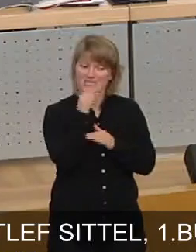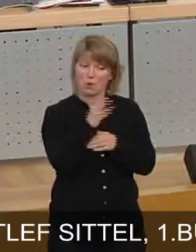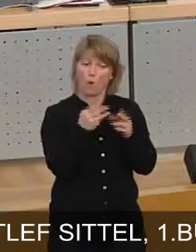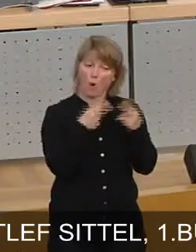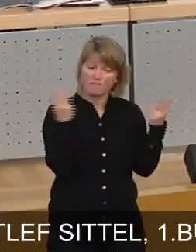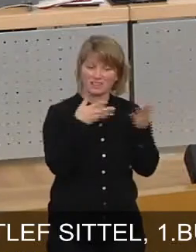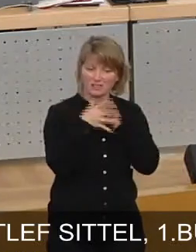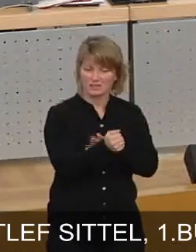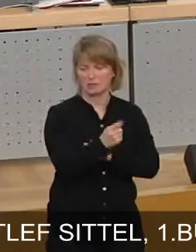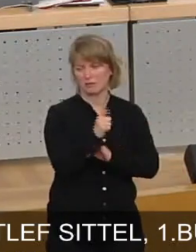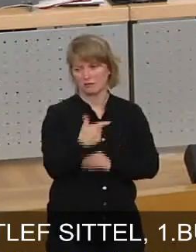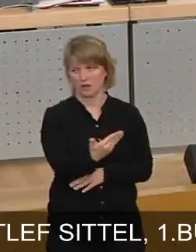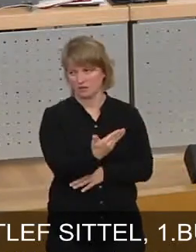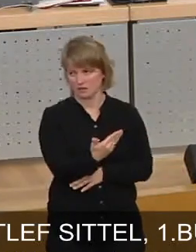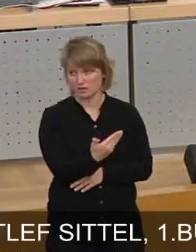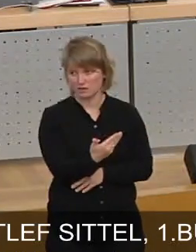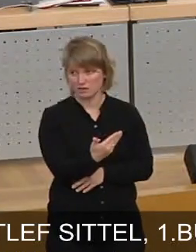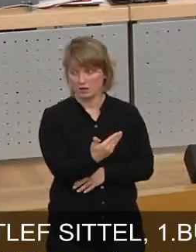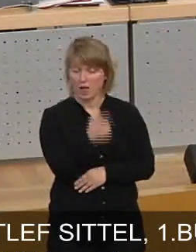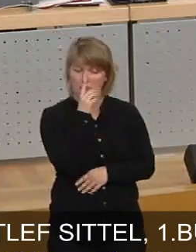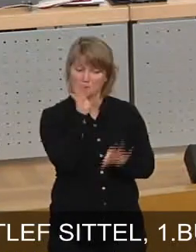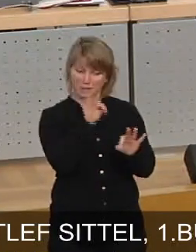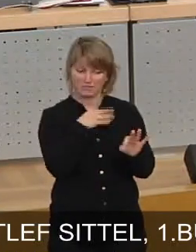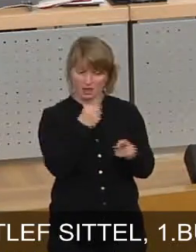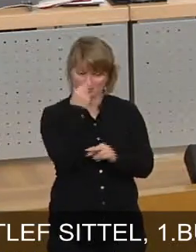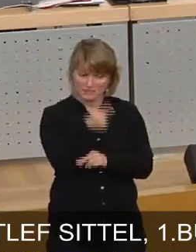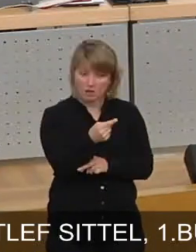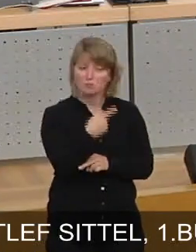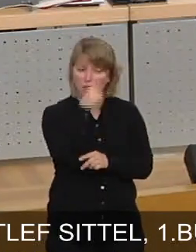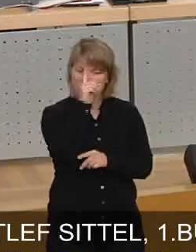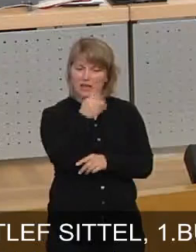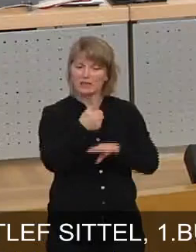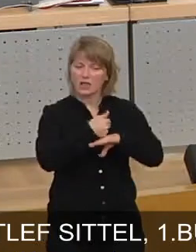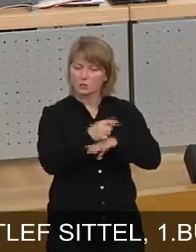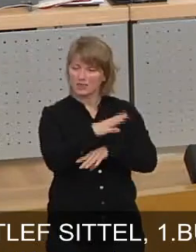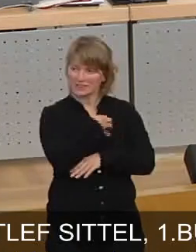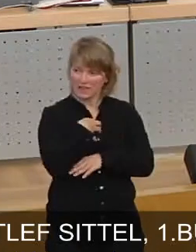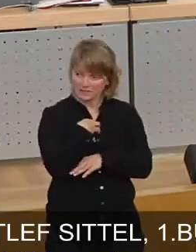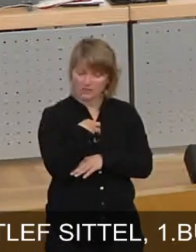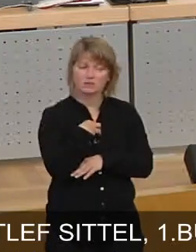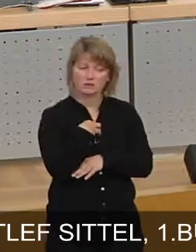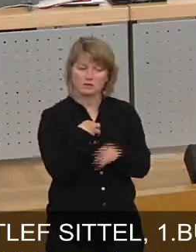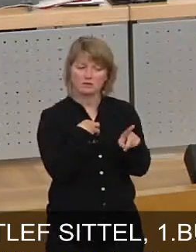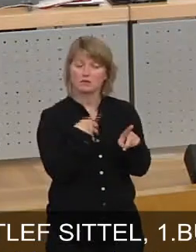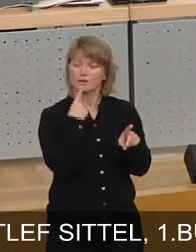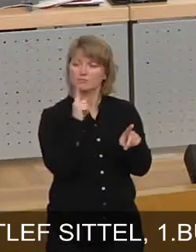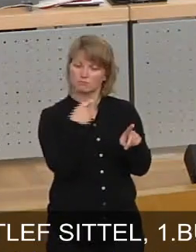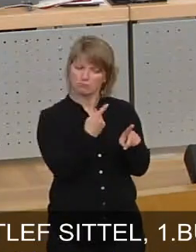insgesamt auch geht. Und wir können jemals erkennen, dass die Polizeidirektion Dresden zumindest einen anteilmäßig